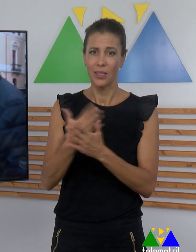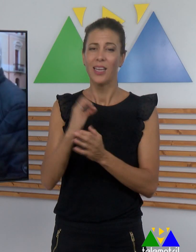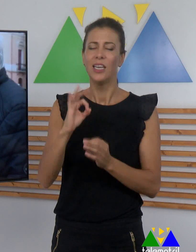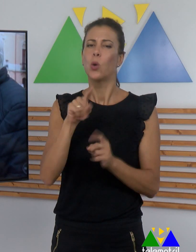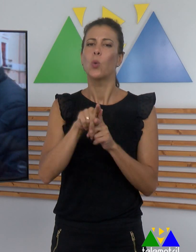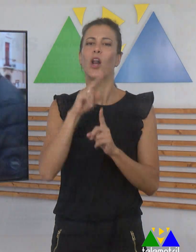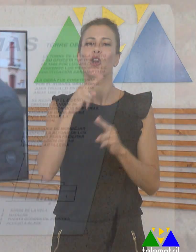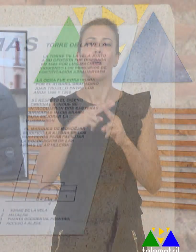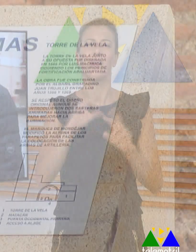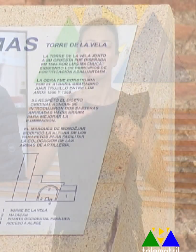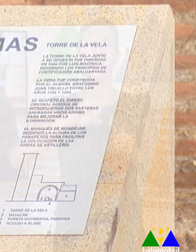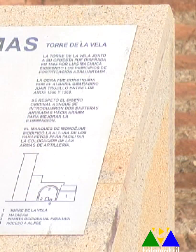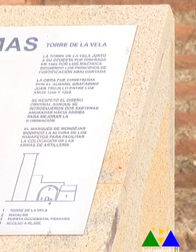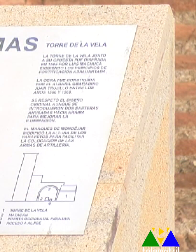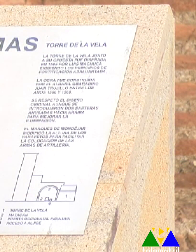Muerte, como se llama hoy.